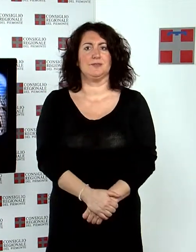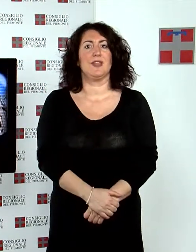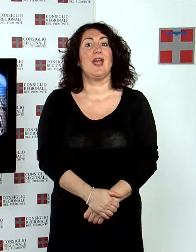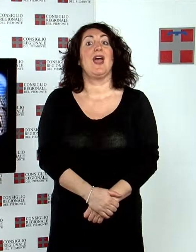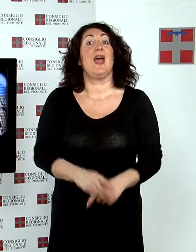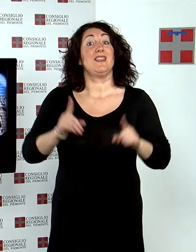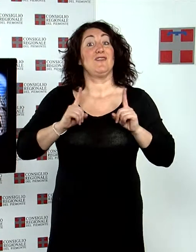web.